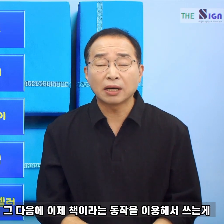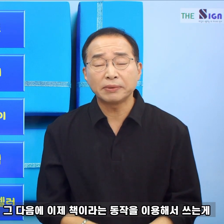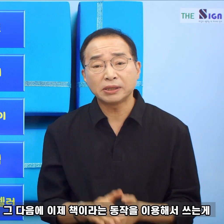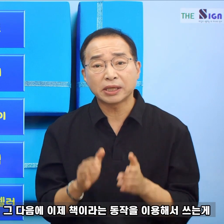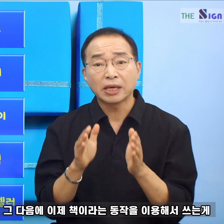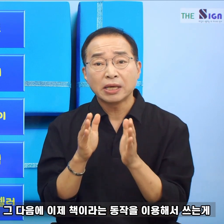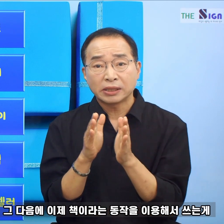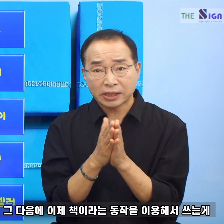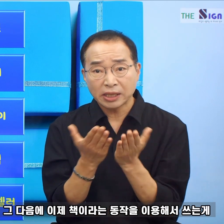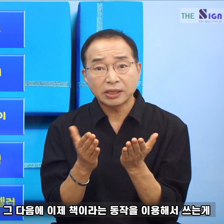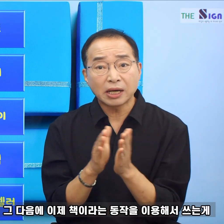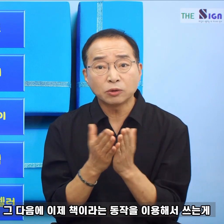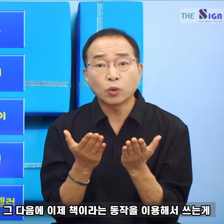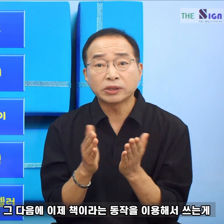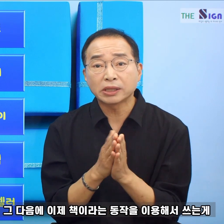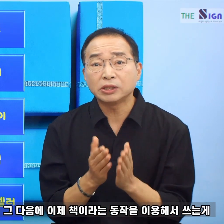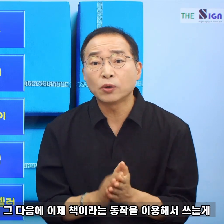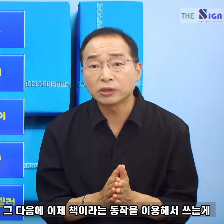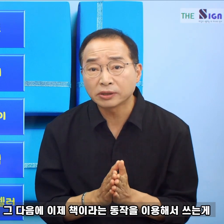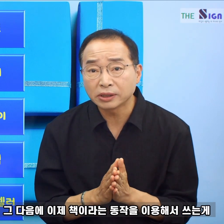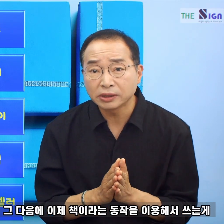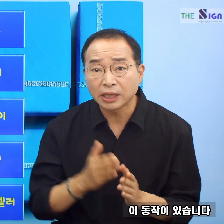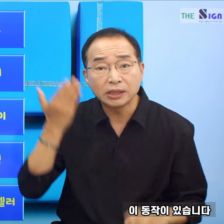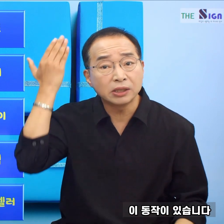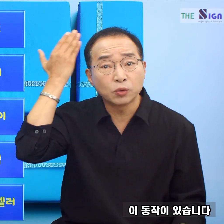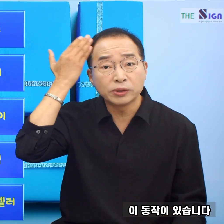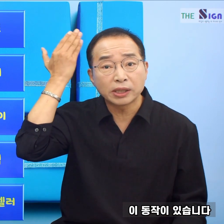이제 책이라는 동작을 이용해서 쓰는 게 이 동작이